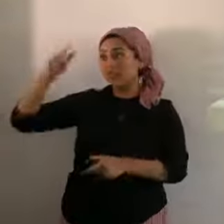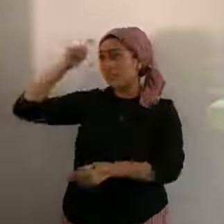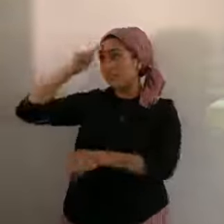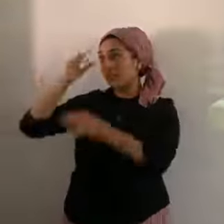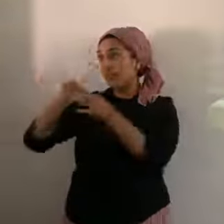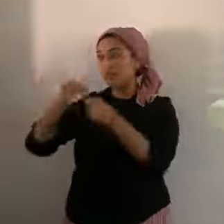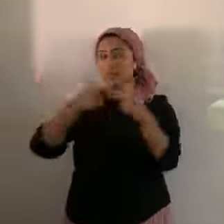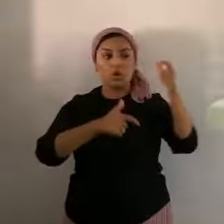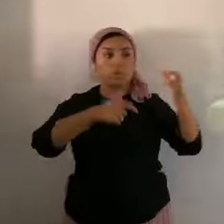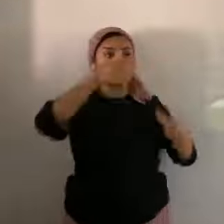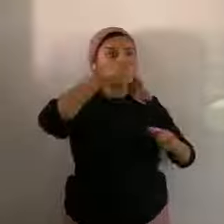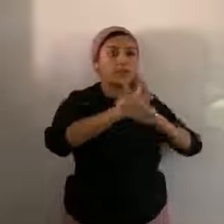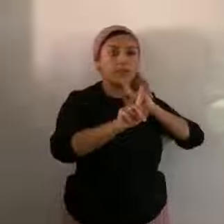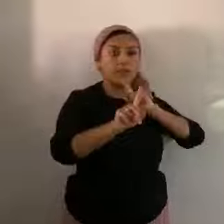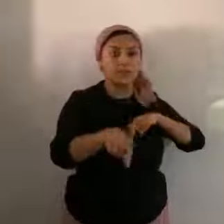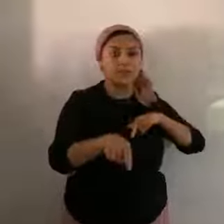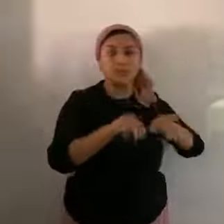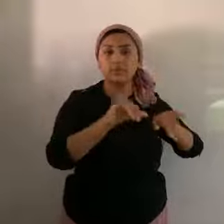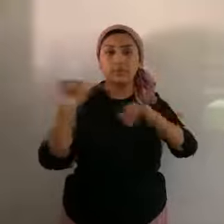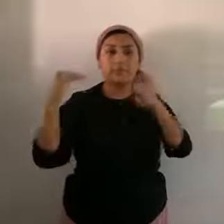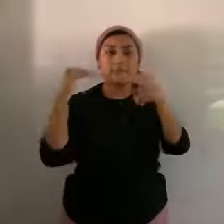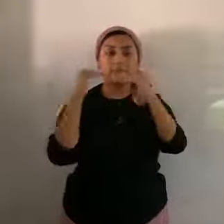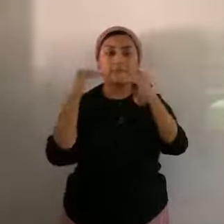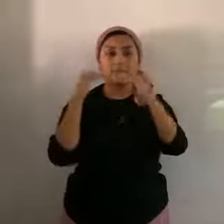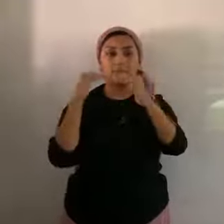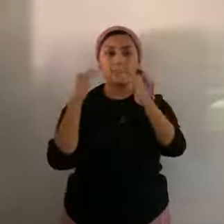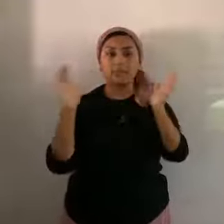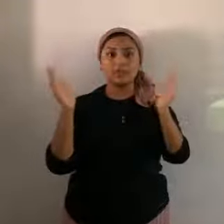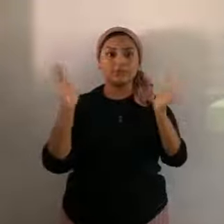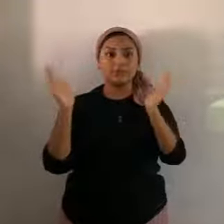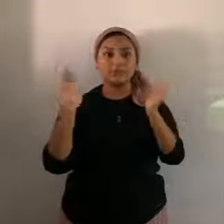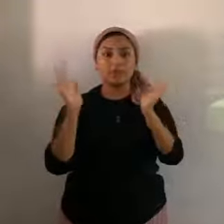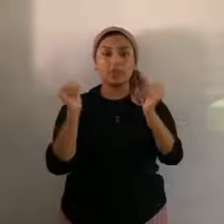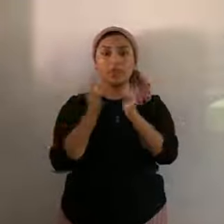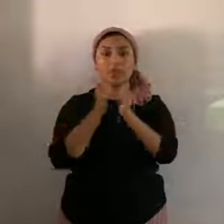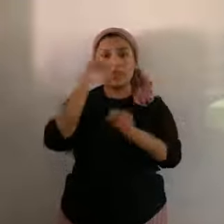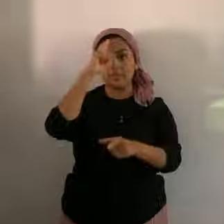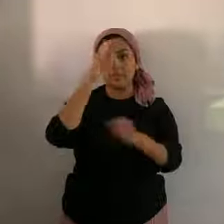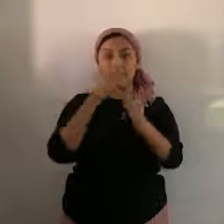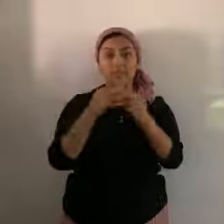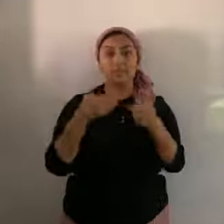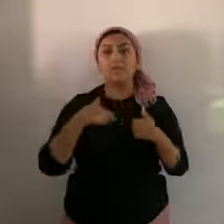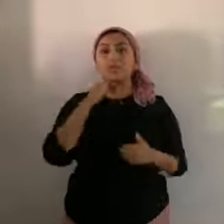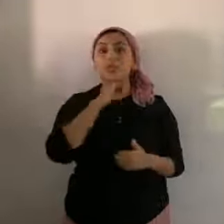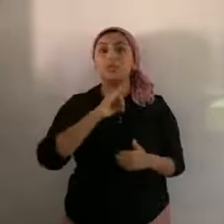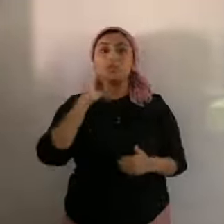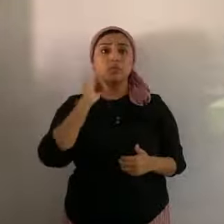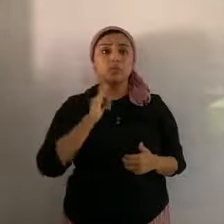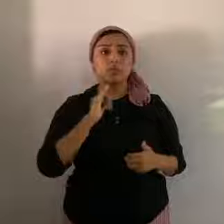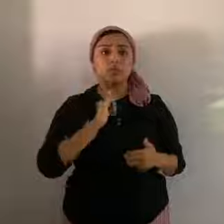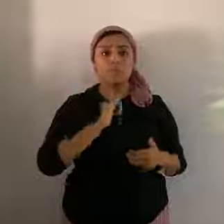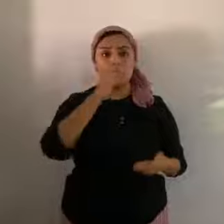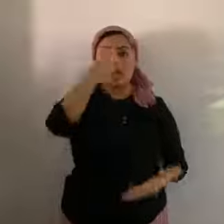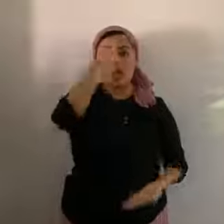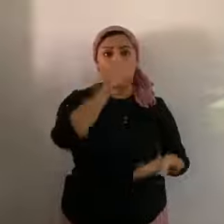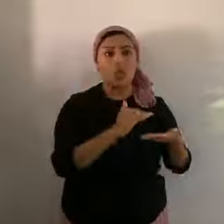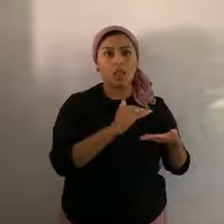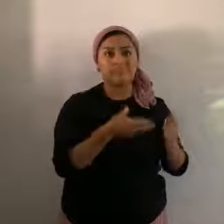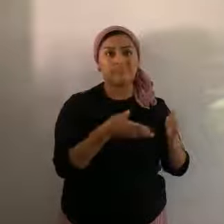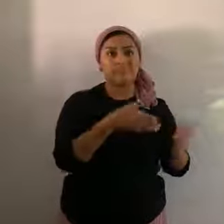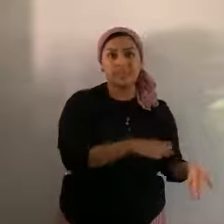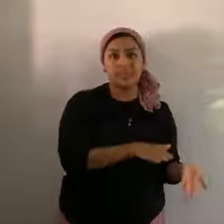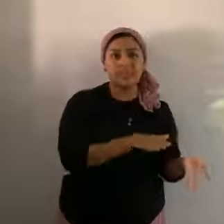el tamaño de la fe. Y contrasta aquí con la fe que tenía Israel, que estaba muerta. Era